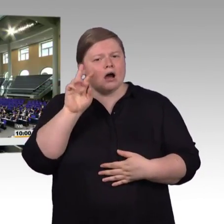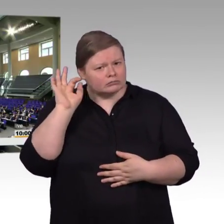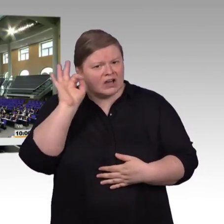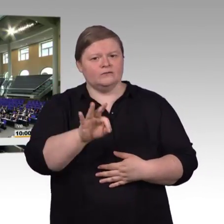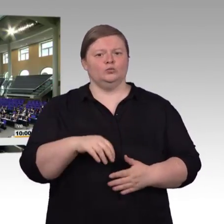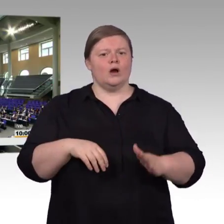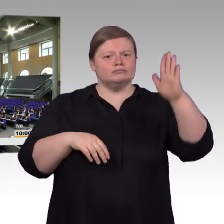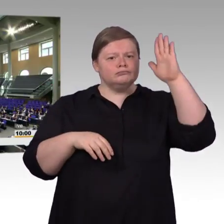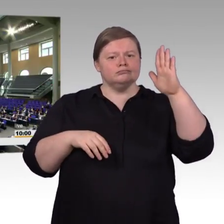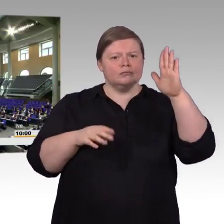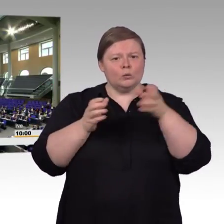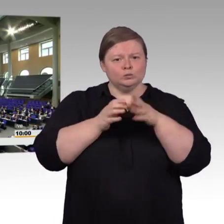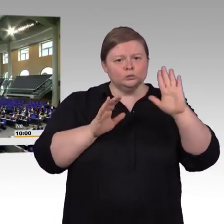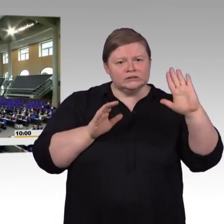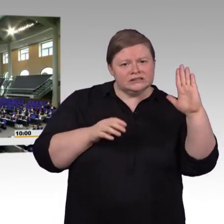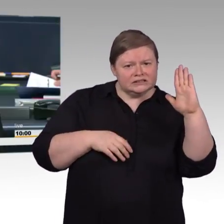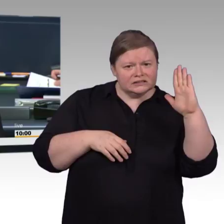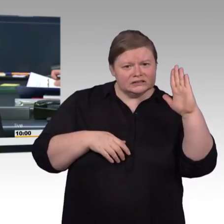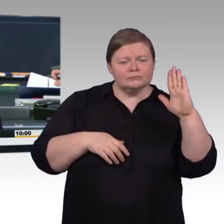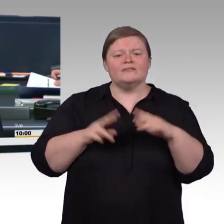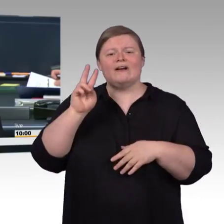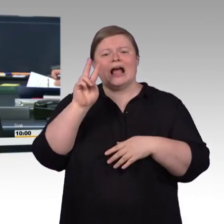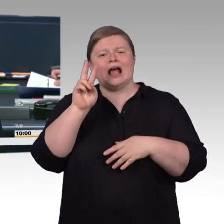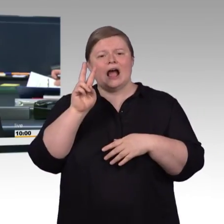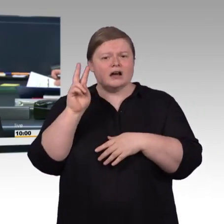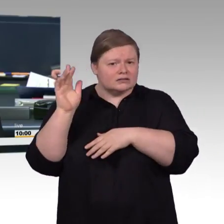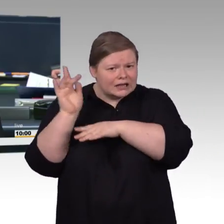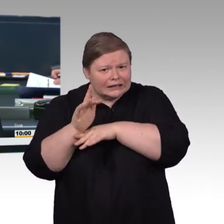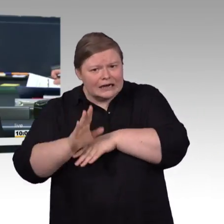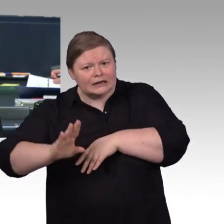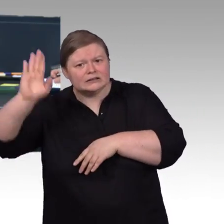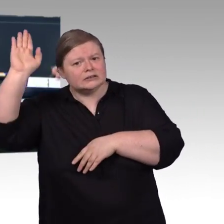Wer enthält sich? Dann ist die